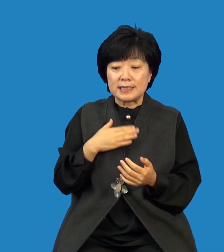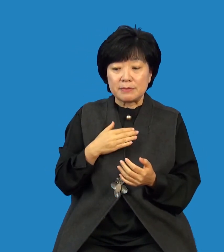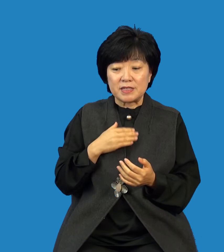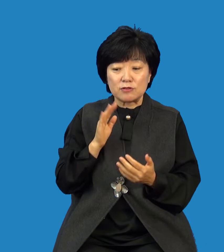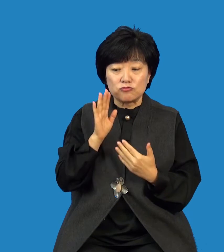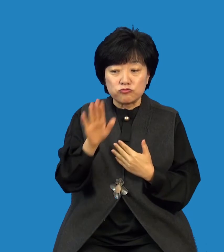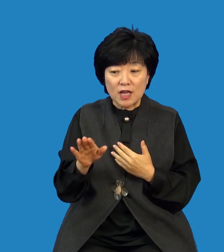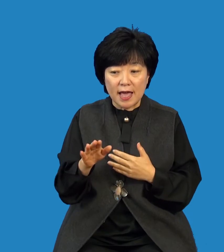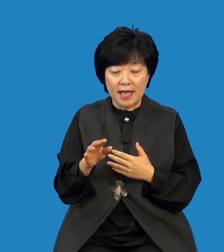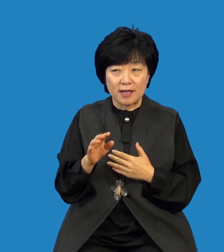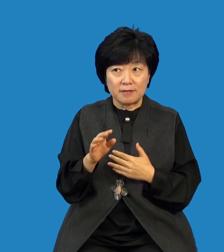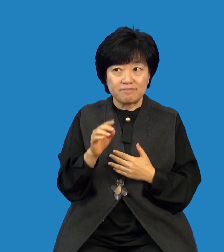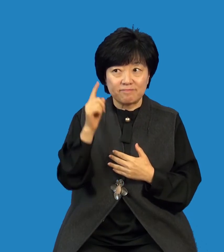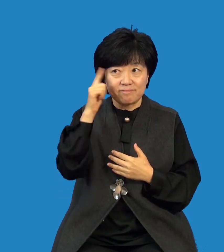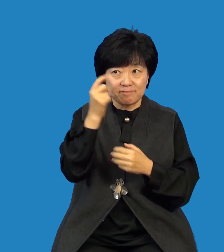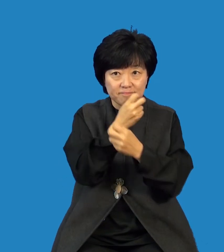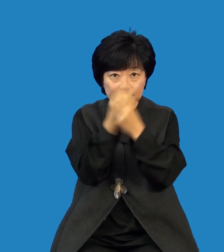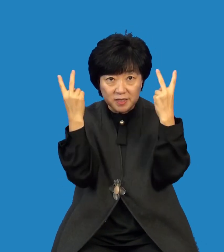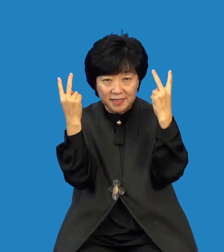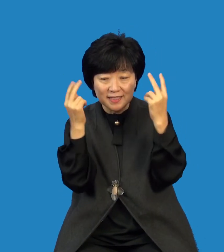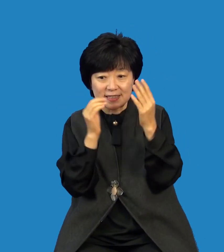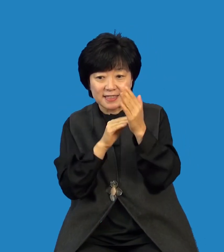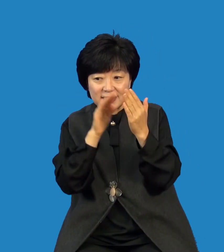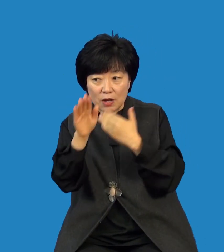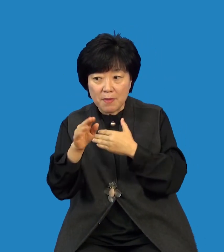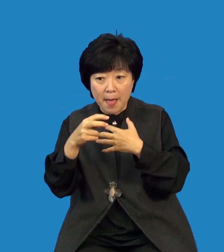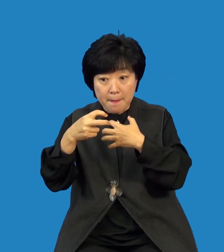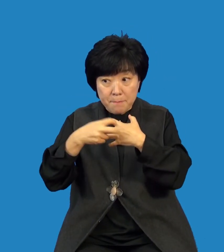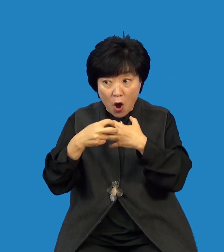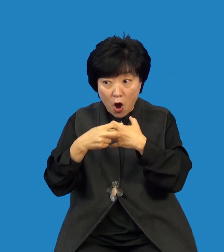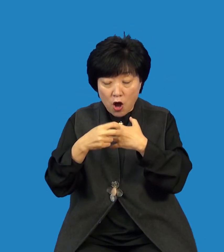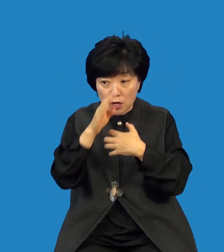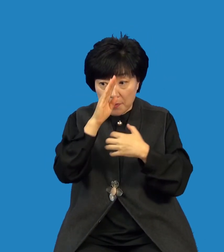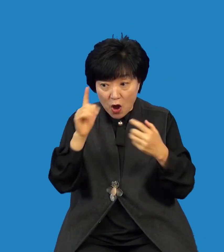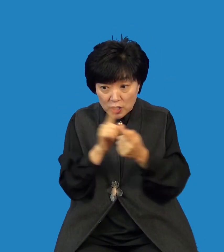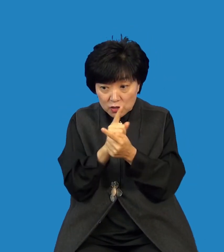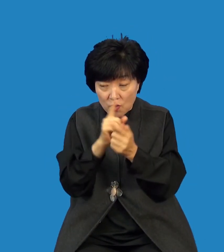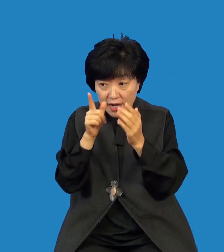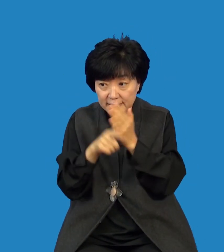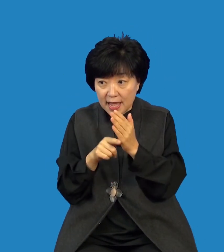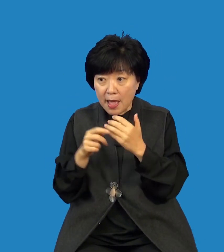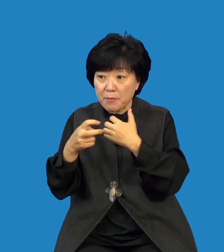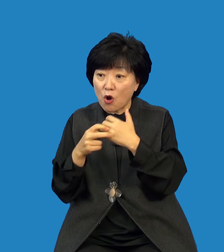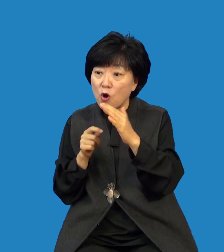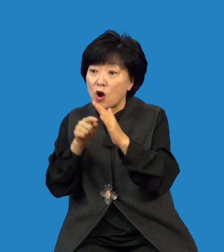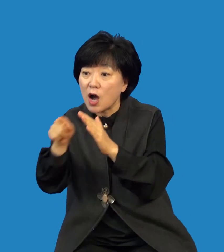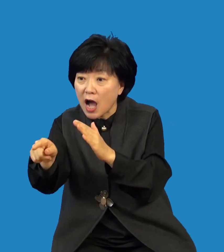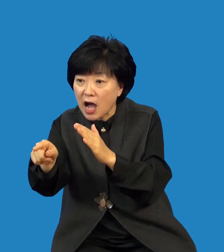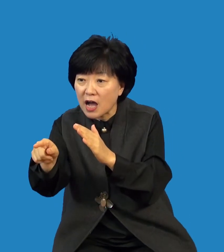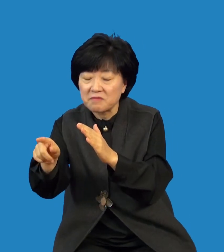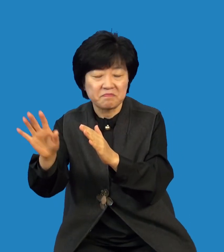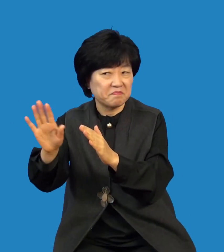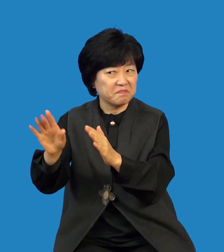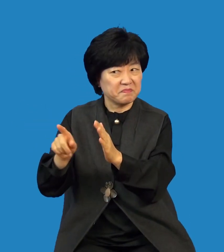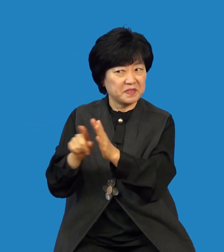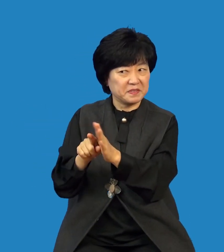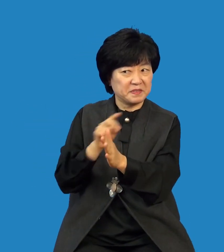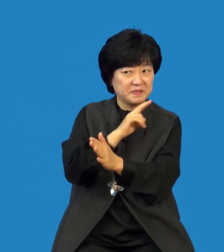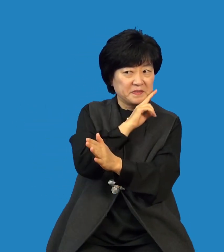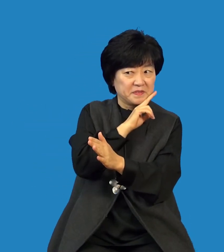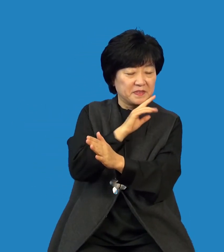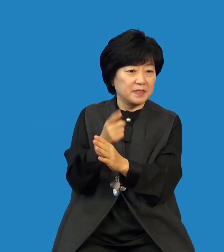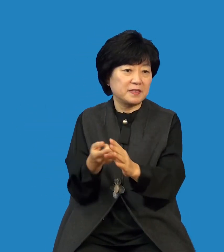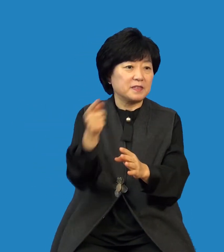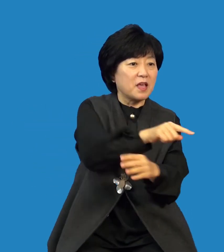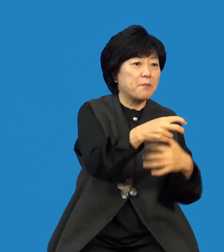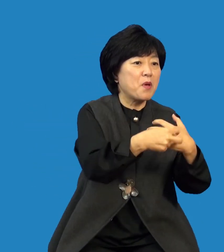한 2군데 3군데를 가봐요. 그래서 진단이 다 똑같이 나오면 그 다음에 뭐 진료받는 건 아무 데서나 받더라도 진단은 절대로 제가 한 군데서 안 받는